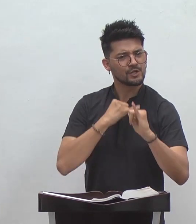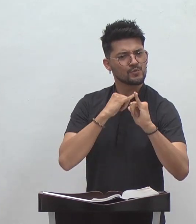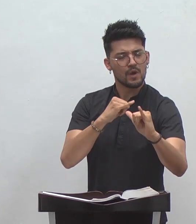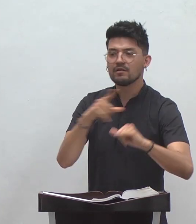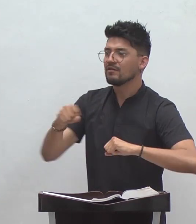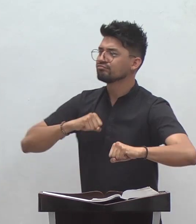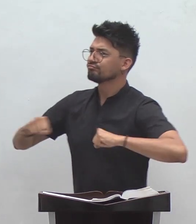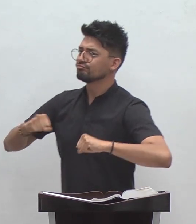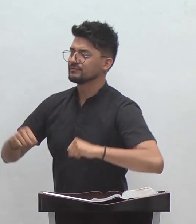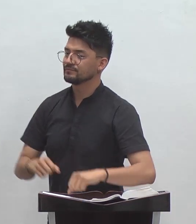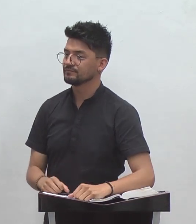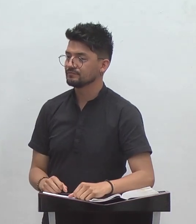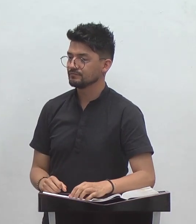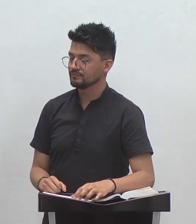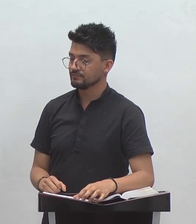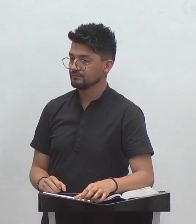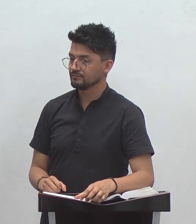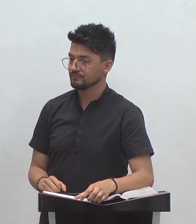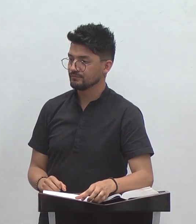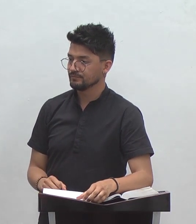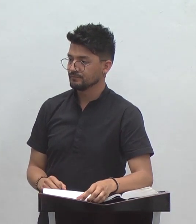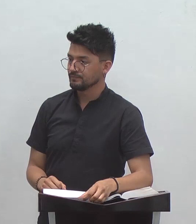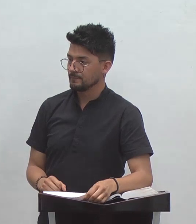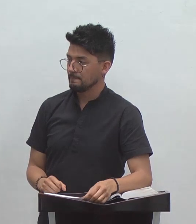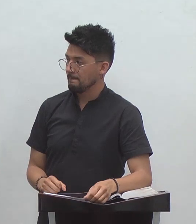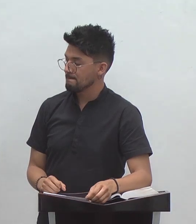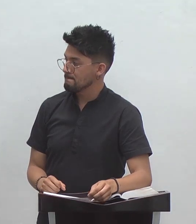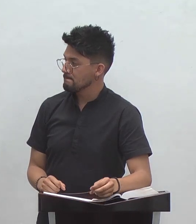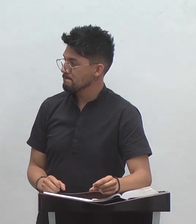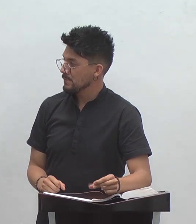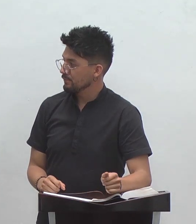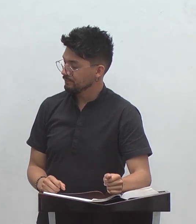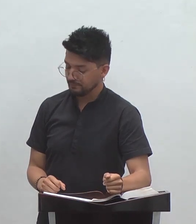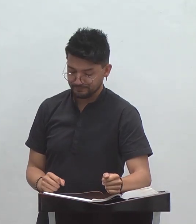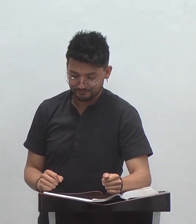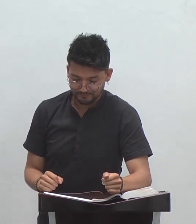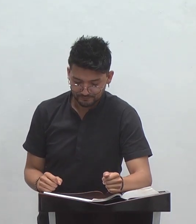con poder a hacer la obra, al igual que usted y yo debemos hacerla.